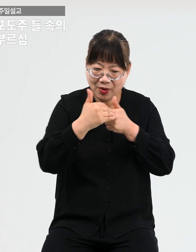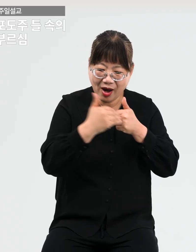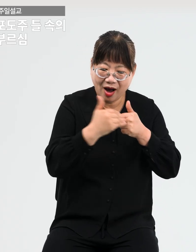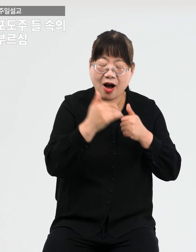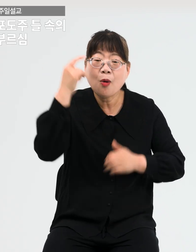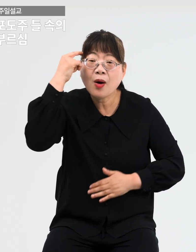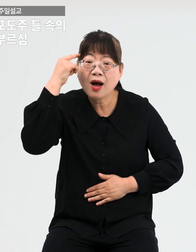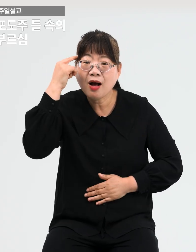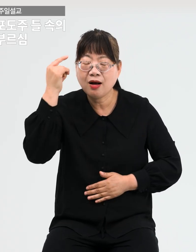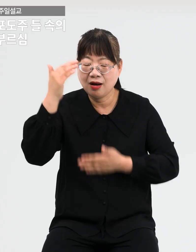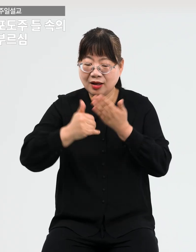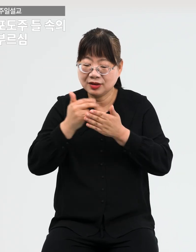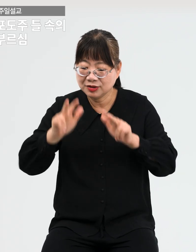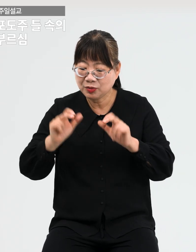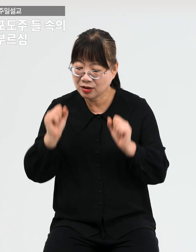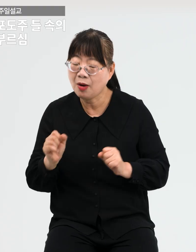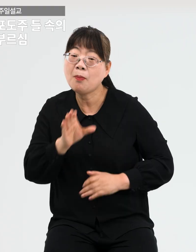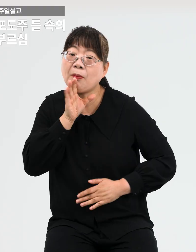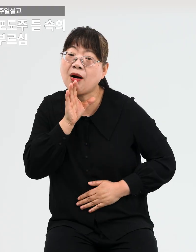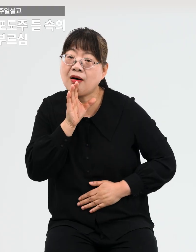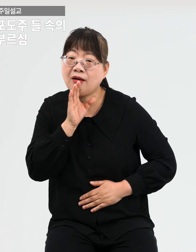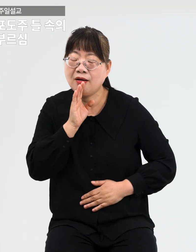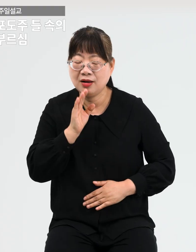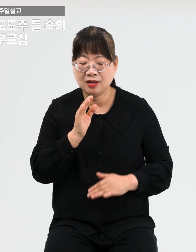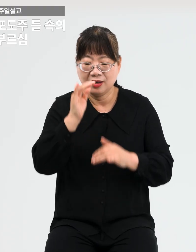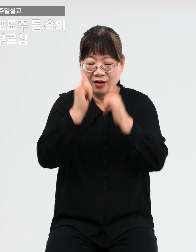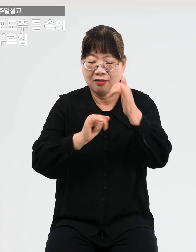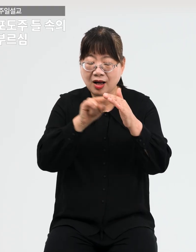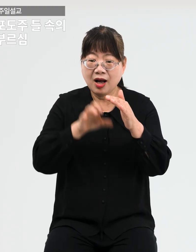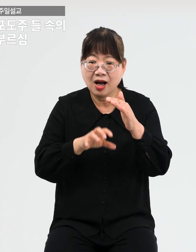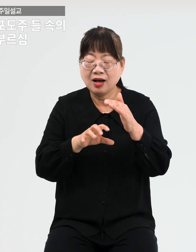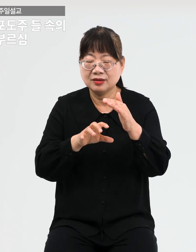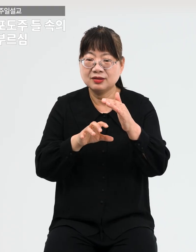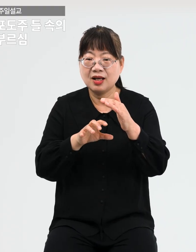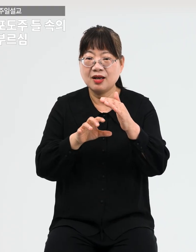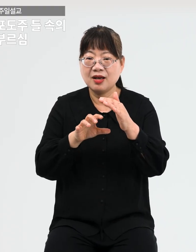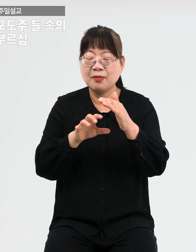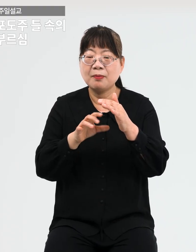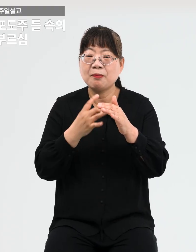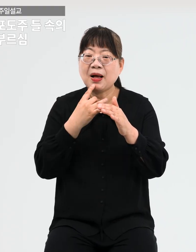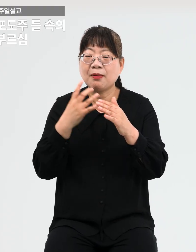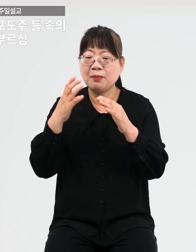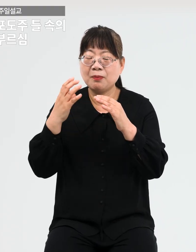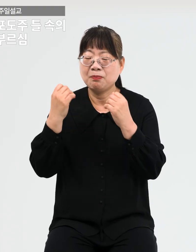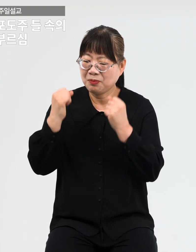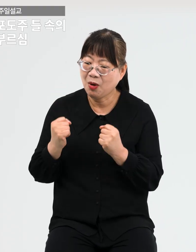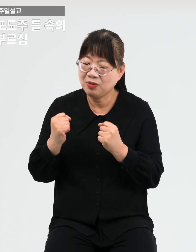정말 지금도 계시는 겁니까? 역사 속에 정말 박제된 하나님은 아닙니까?